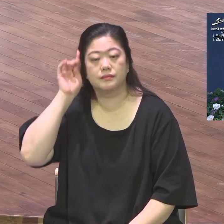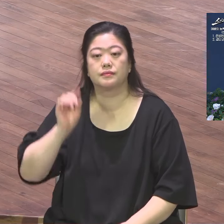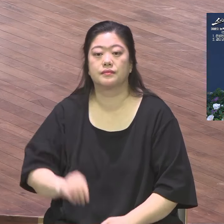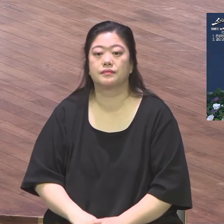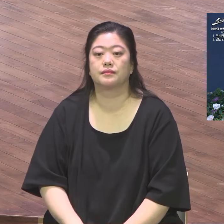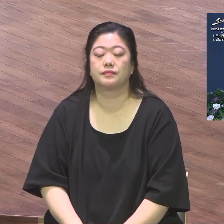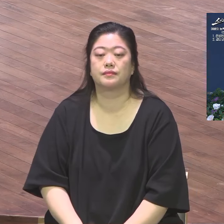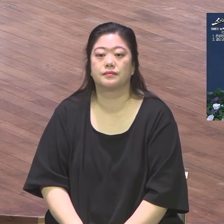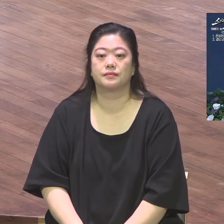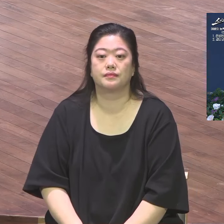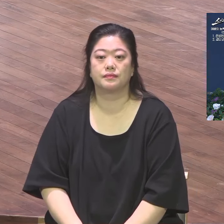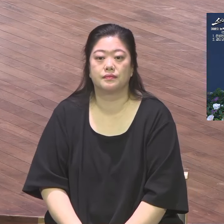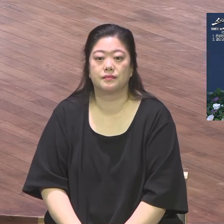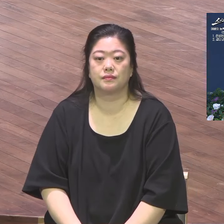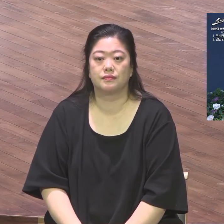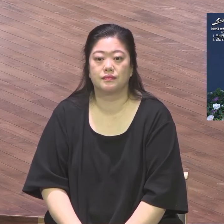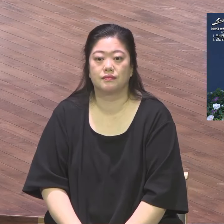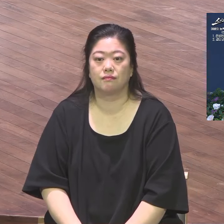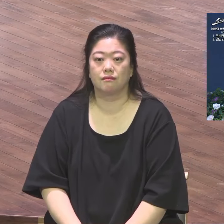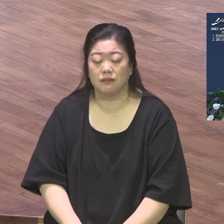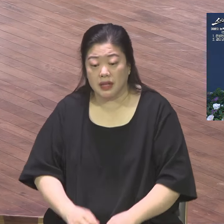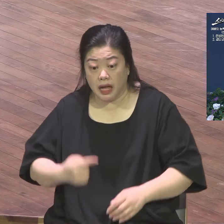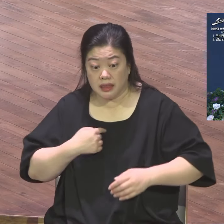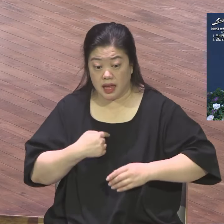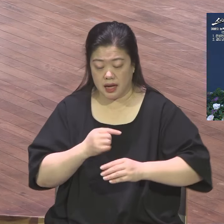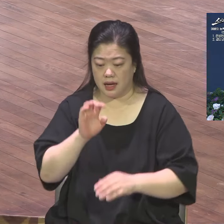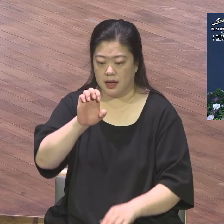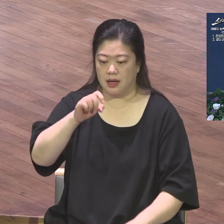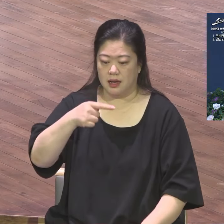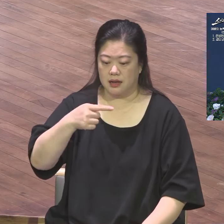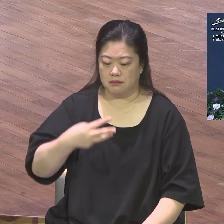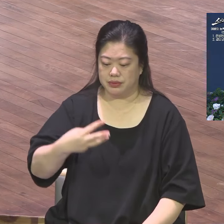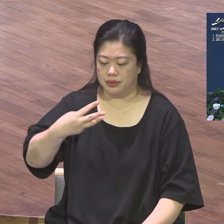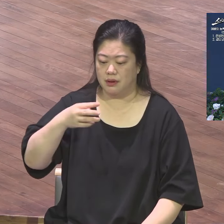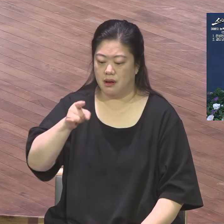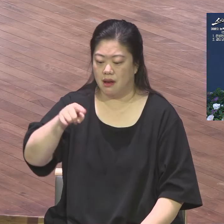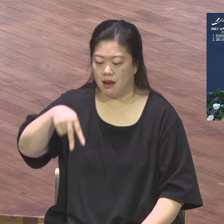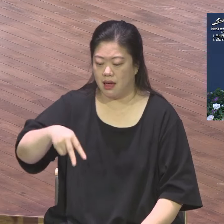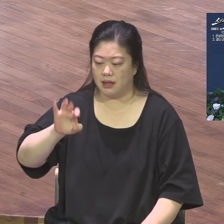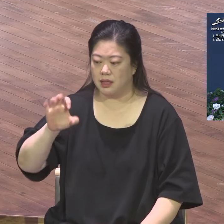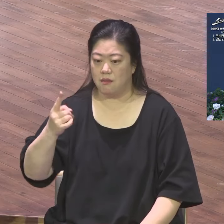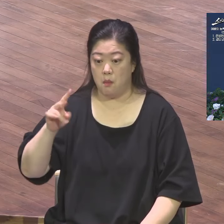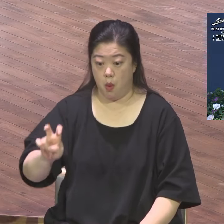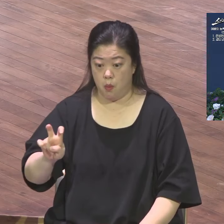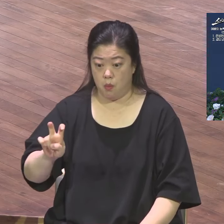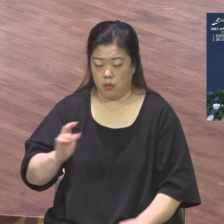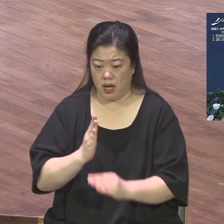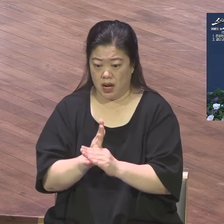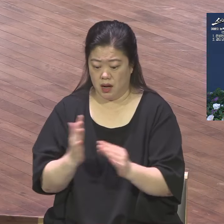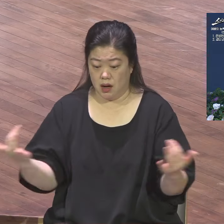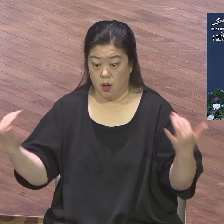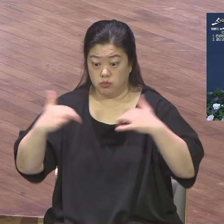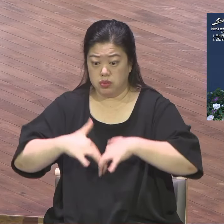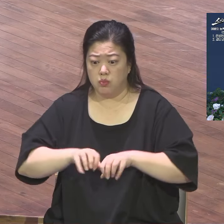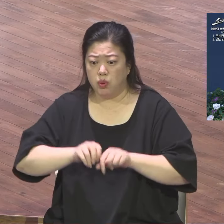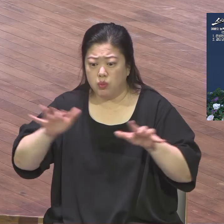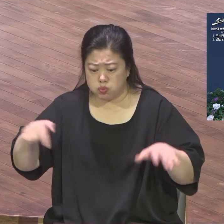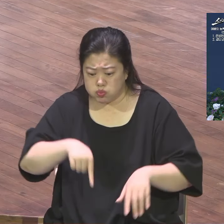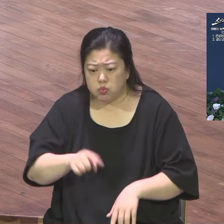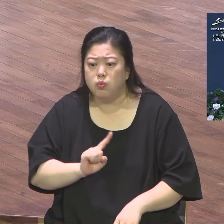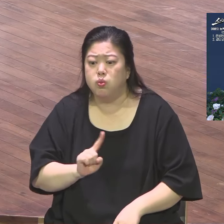없는 플랫폼으로 쓰임받고 그야말로 사람이 살아날 수밖에 없는 파수망대로